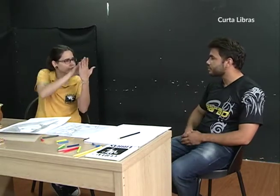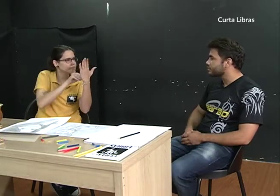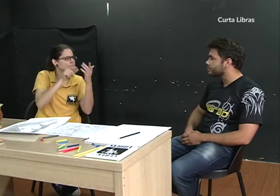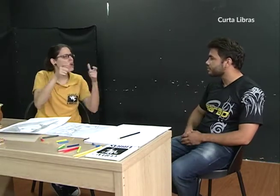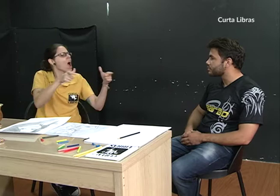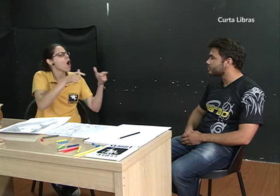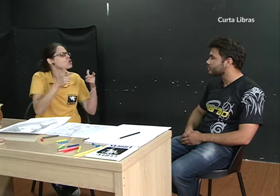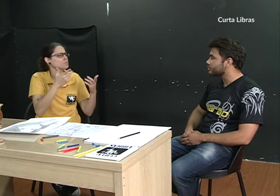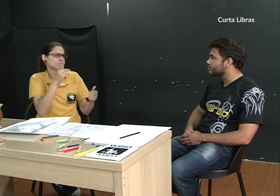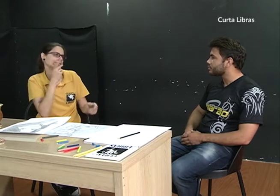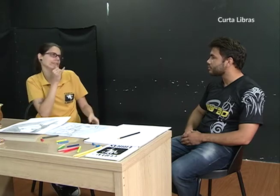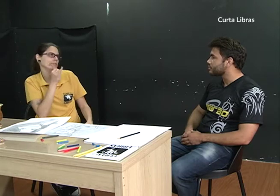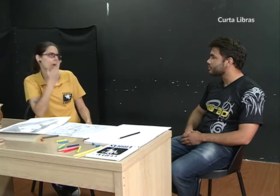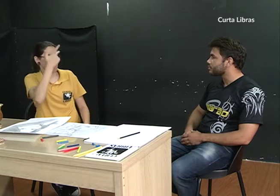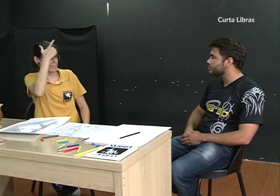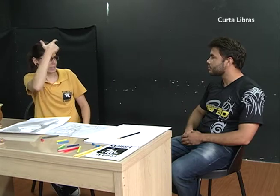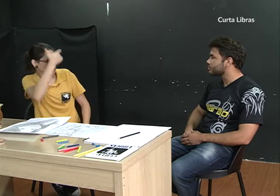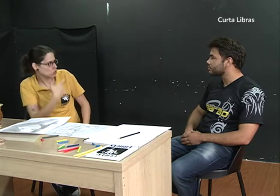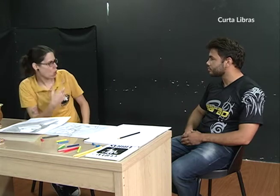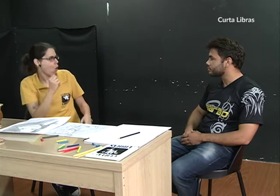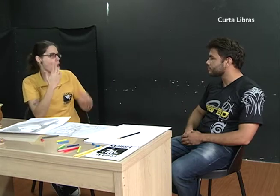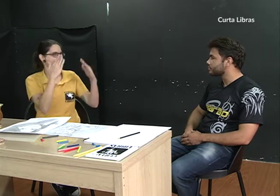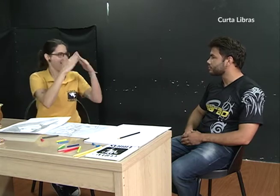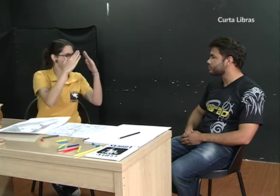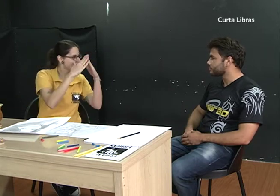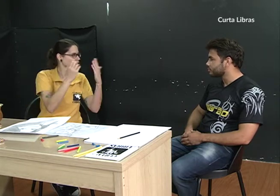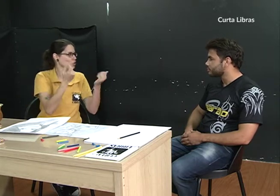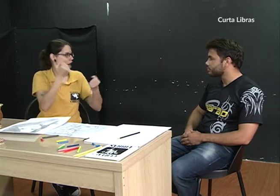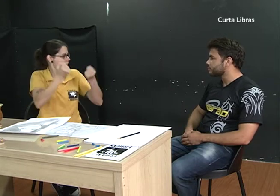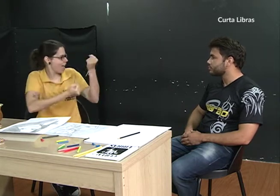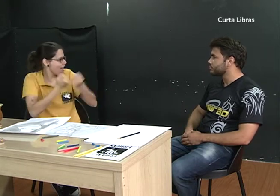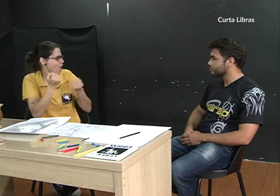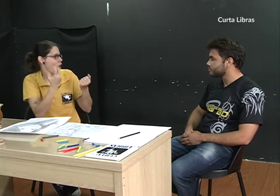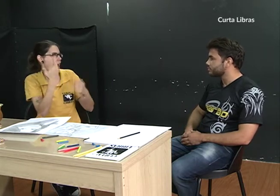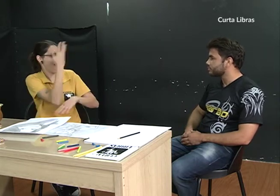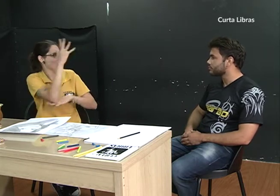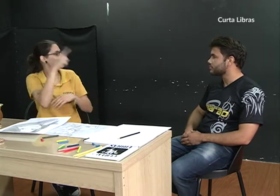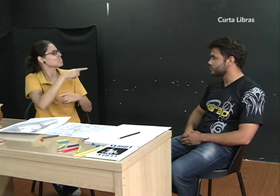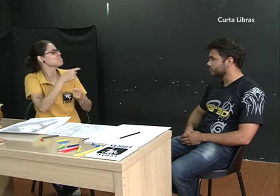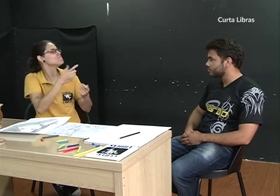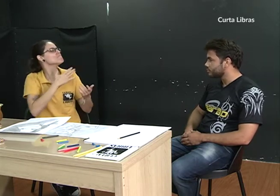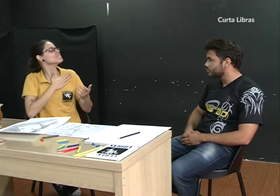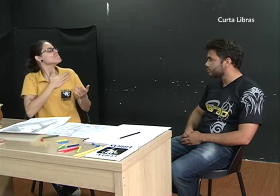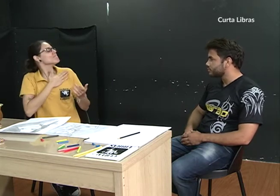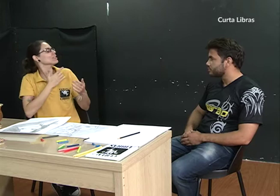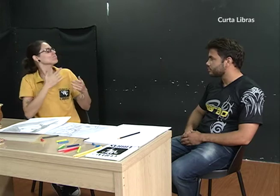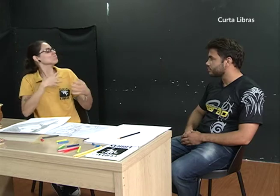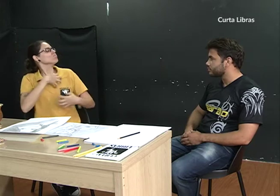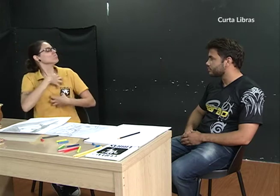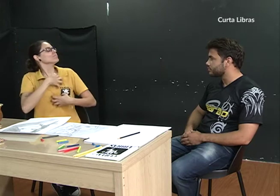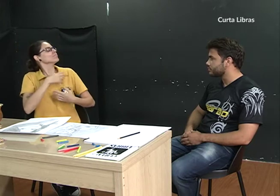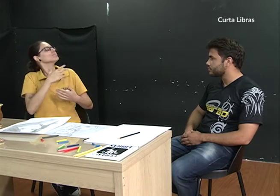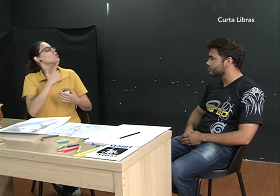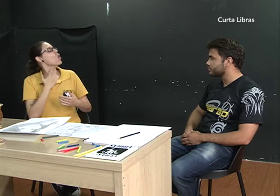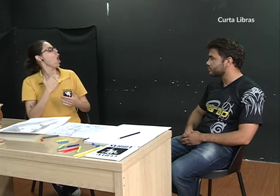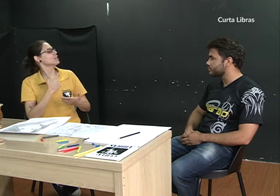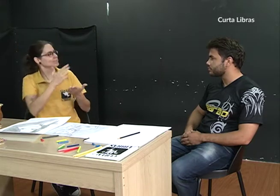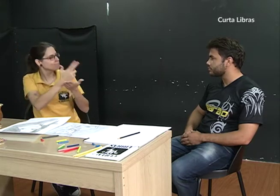Rostos, fachadas, carros, natureza... Enfim, qual você mais gosta de desenhar?